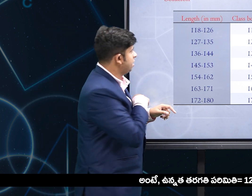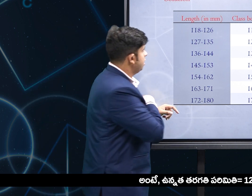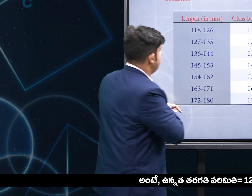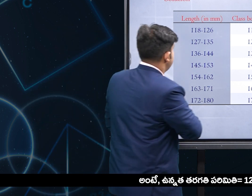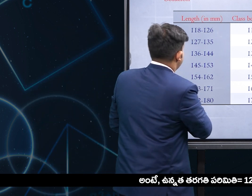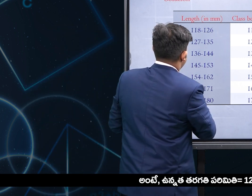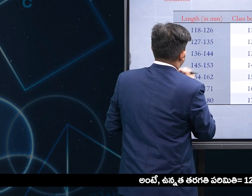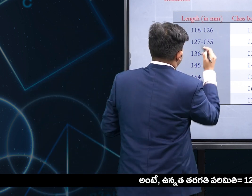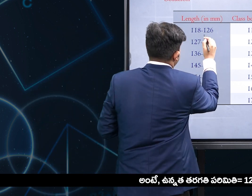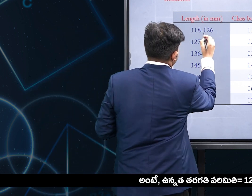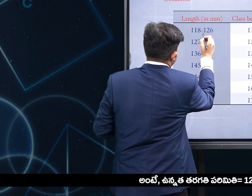127/2 ఈజ్ ఈక్వల్ టు